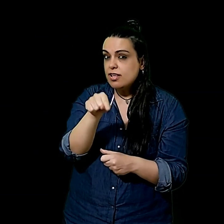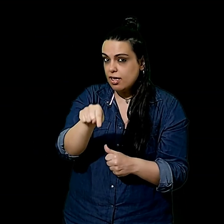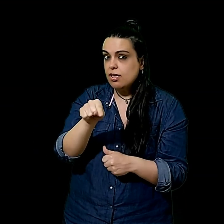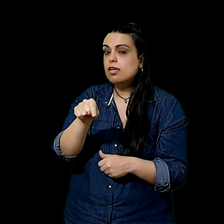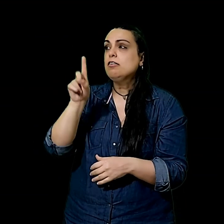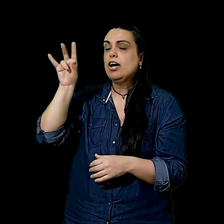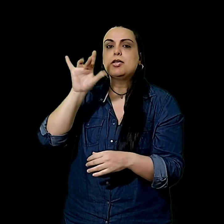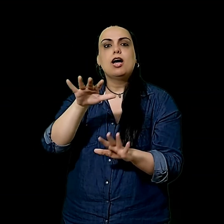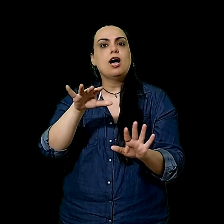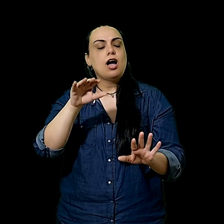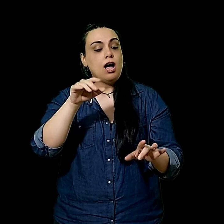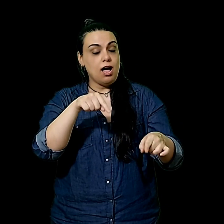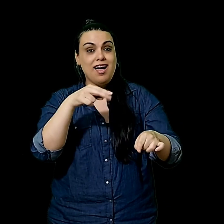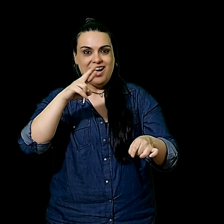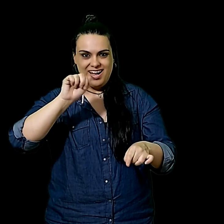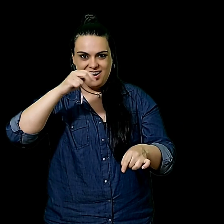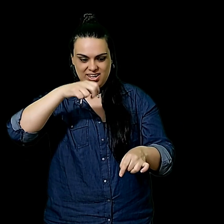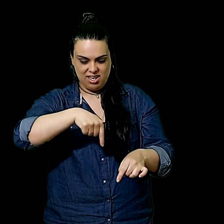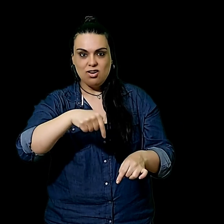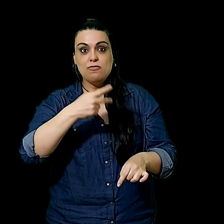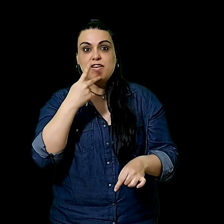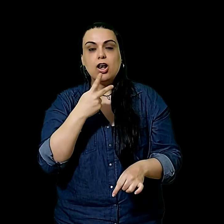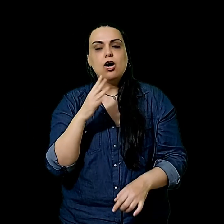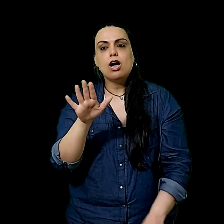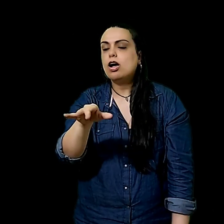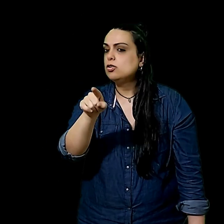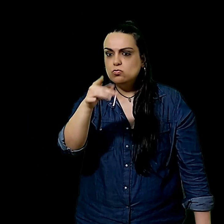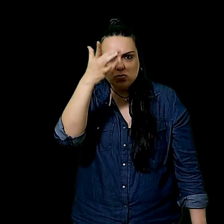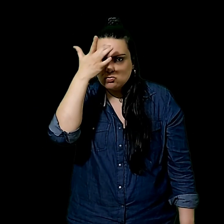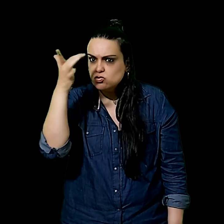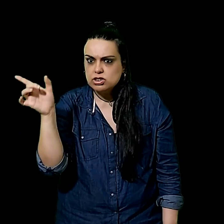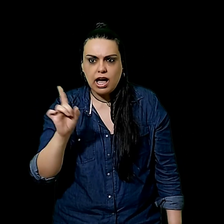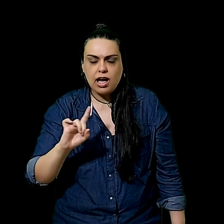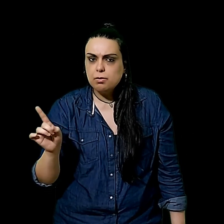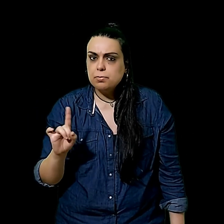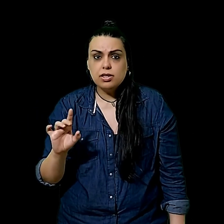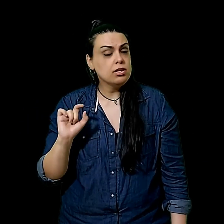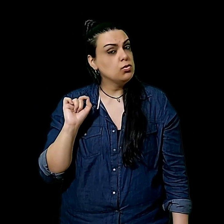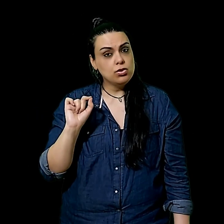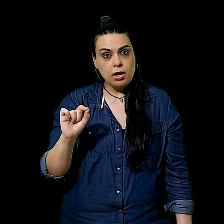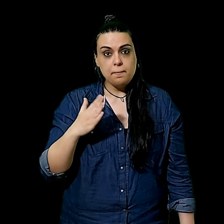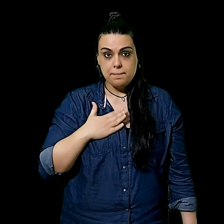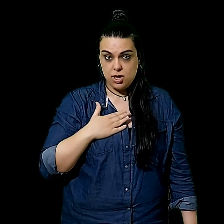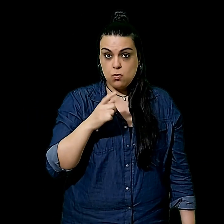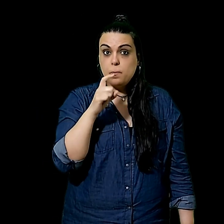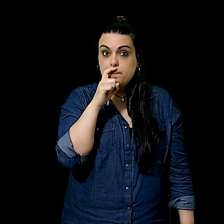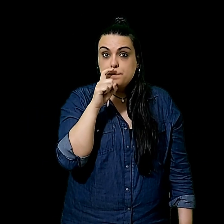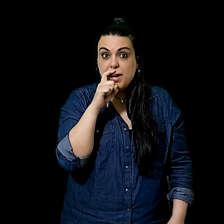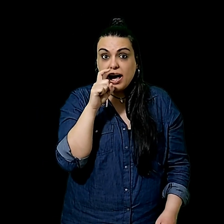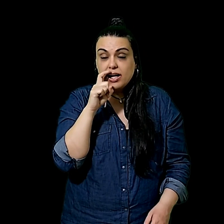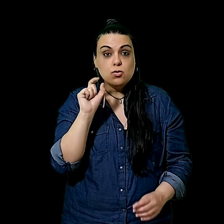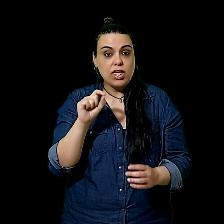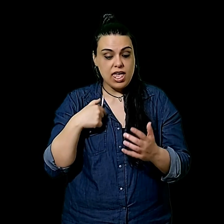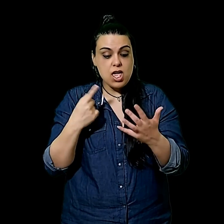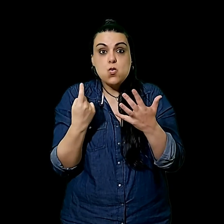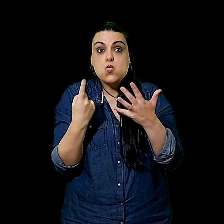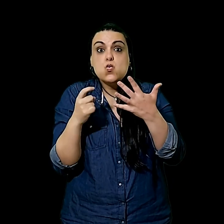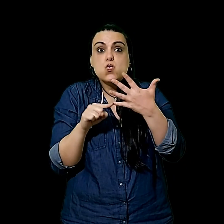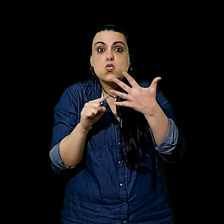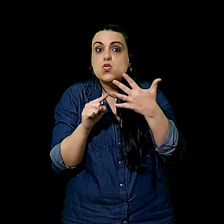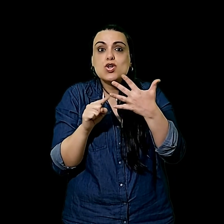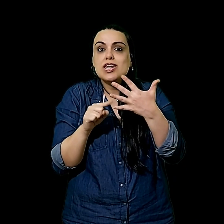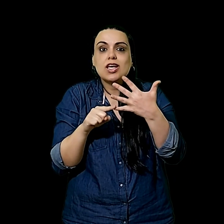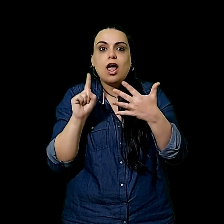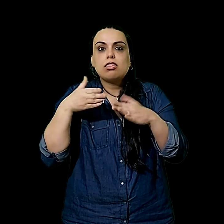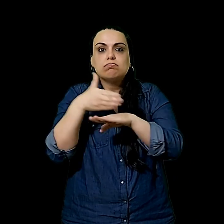outro lado disse, Camila, talvez você não saiba disso, mas o meu pai, eu fui a única das filhas que não tive